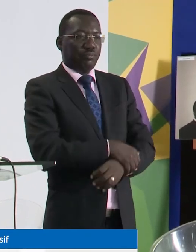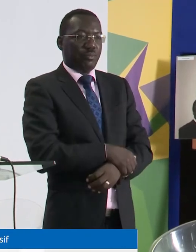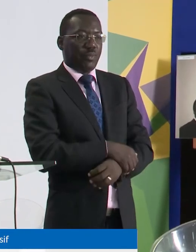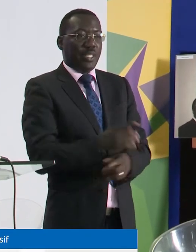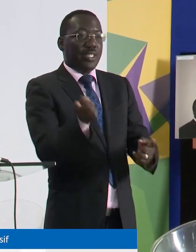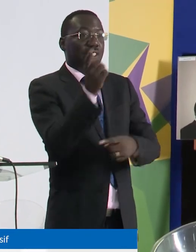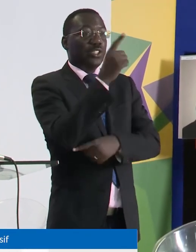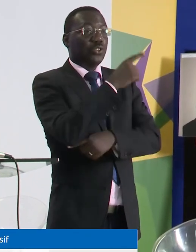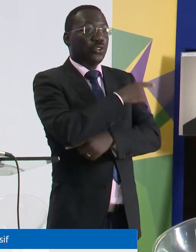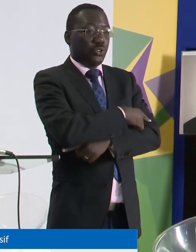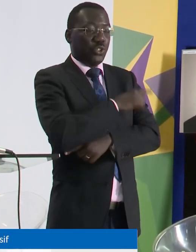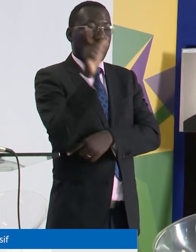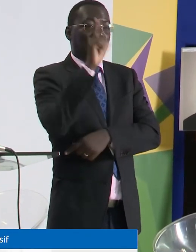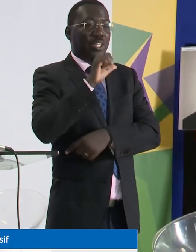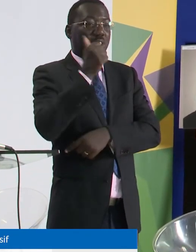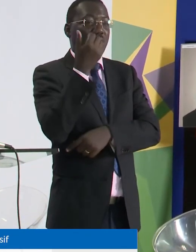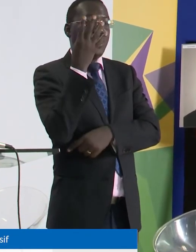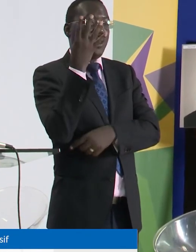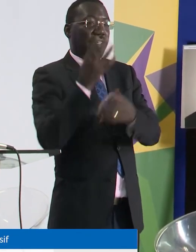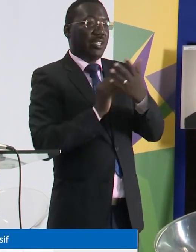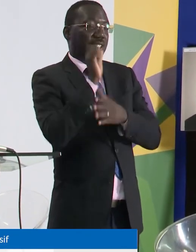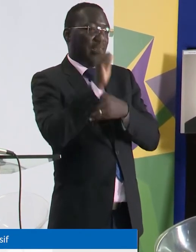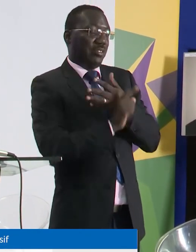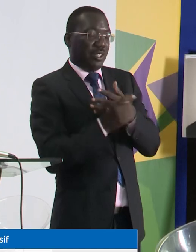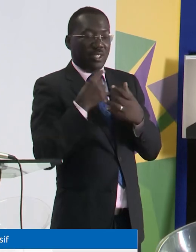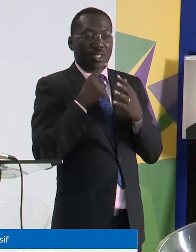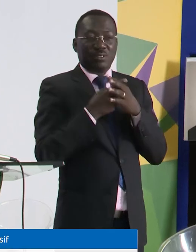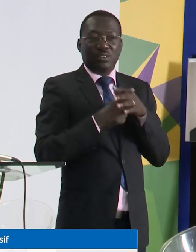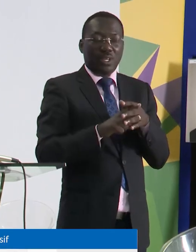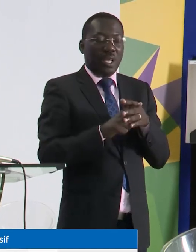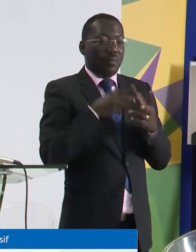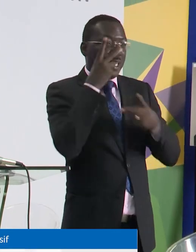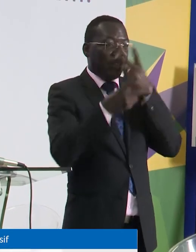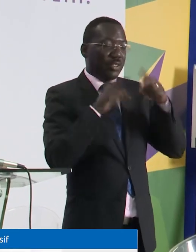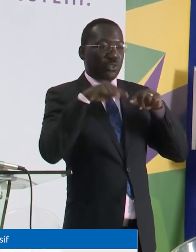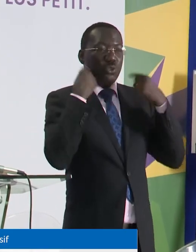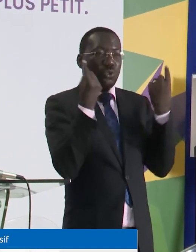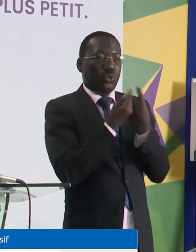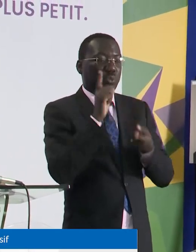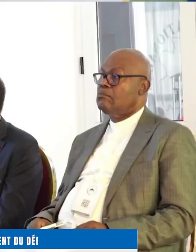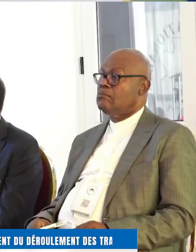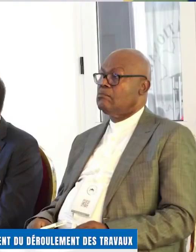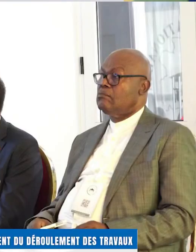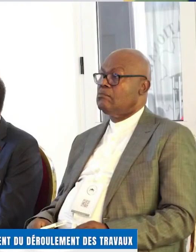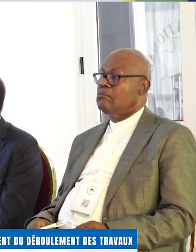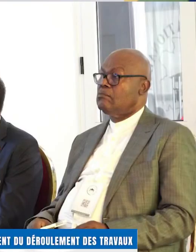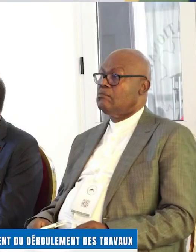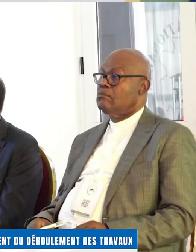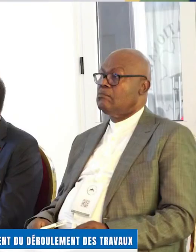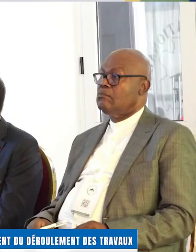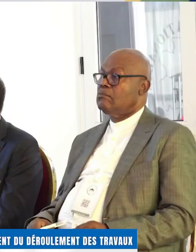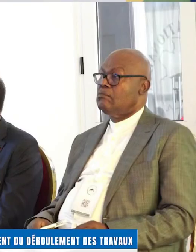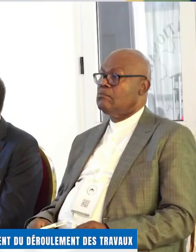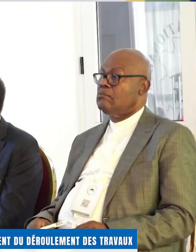Cette journée du lundi 15 avril a été marquée par la visite du groupe des Amis du Gabon, composé